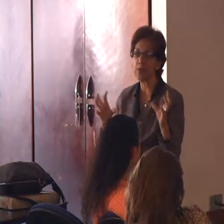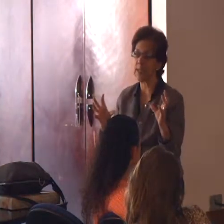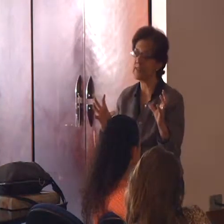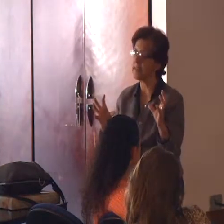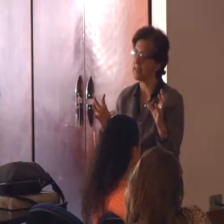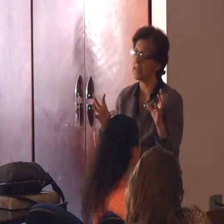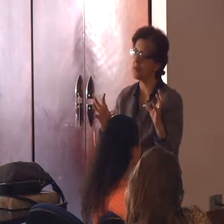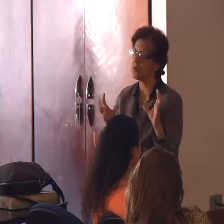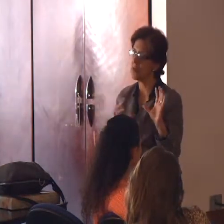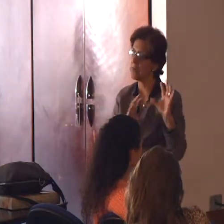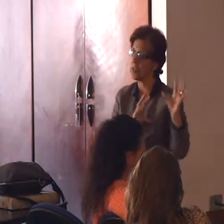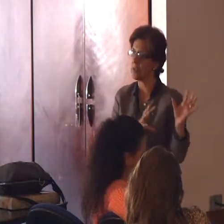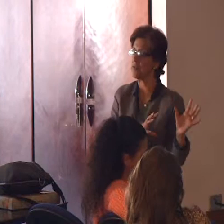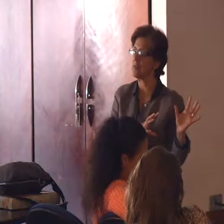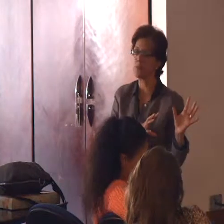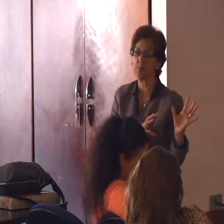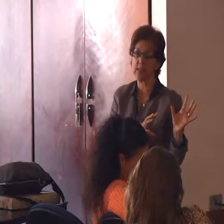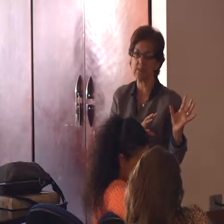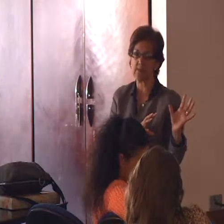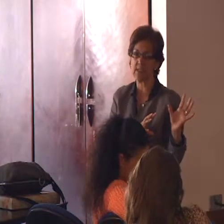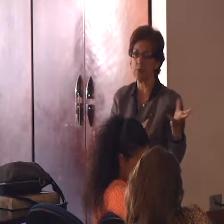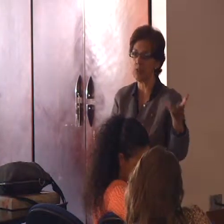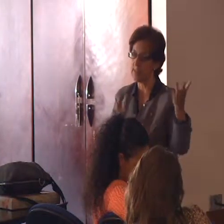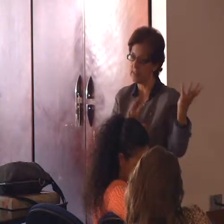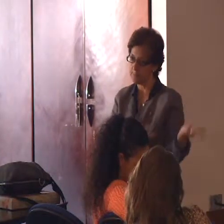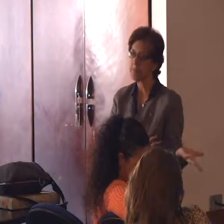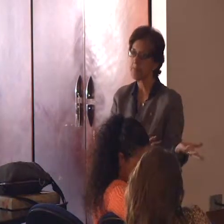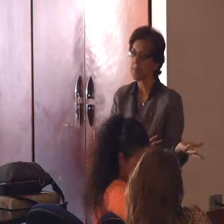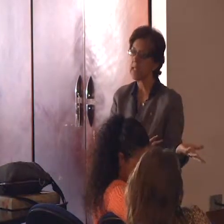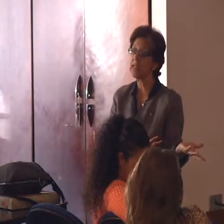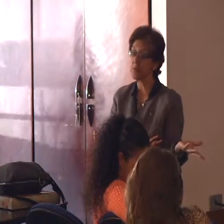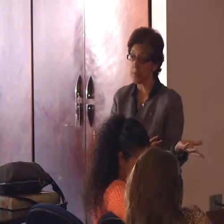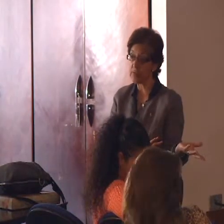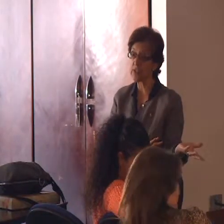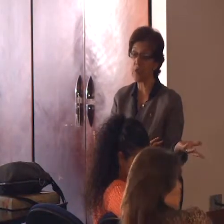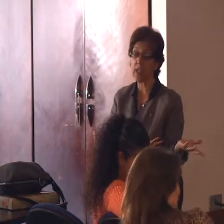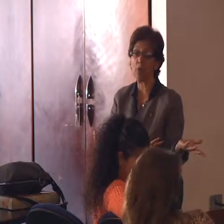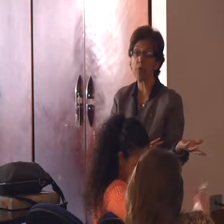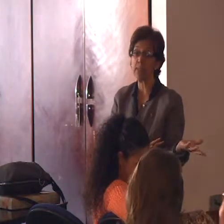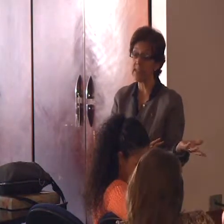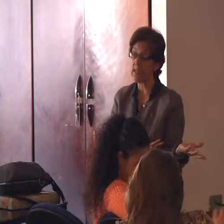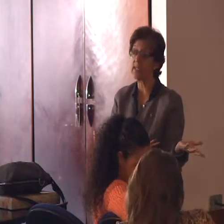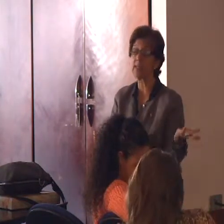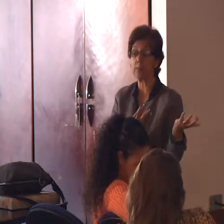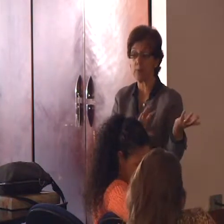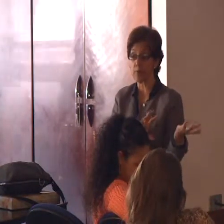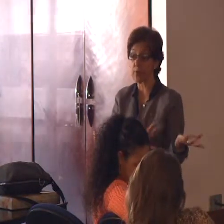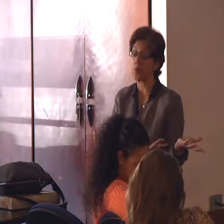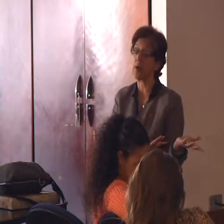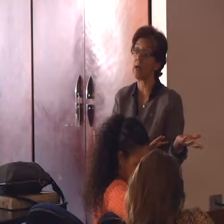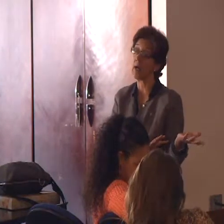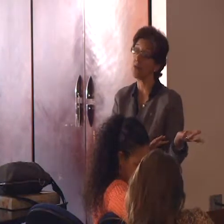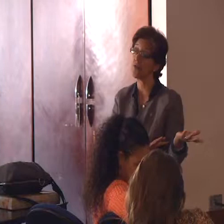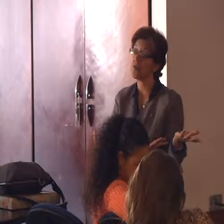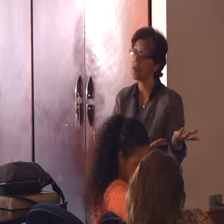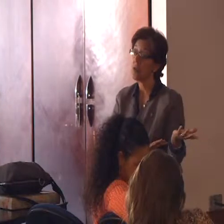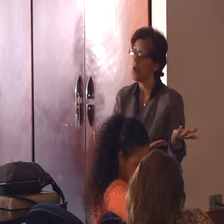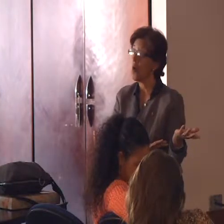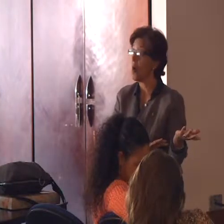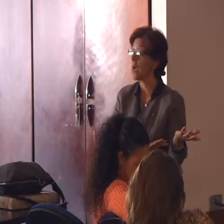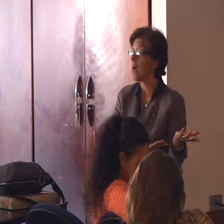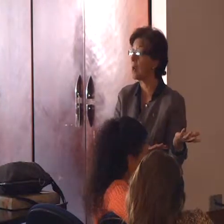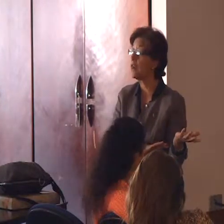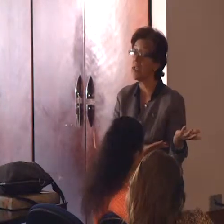estar juntos dos proyectos muy grandes que tenemos. Ustedes vieron que estuvimos con maestro de ceremonias, que es un profesor de la universidad, que es el